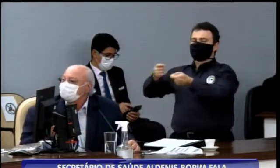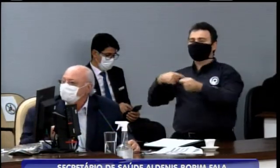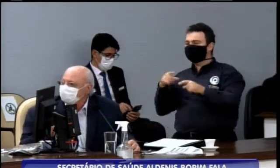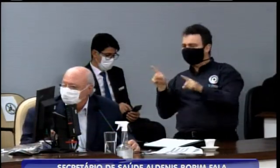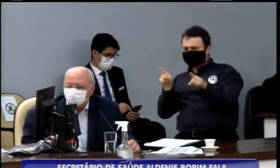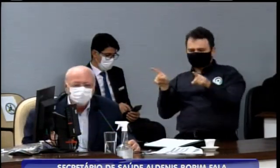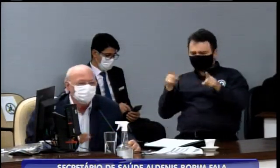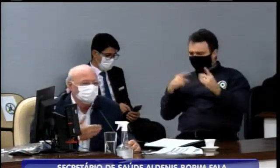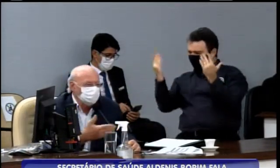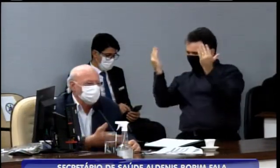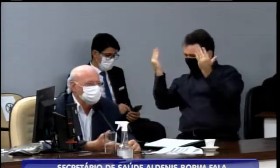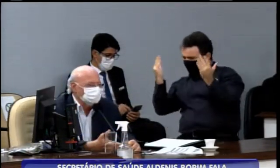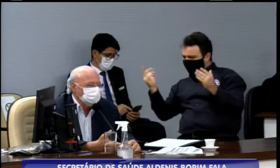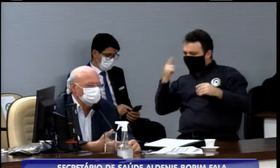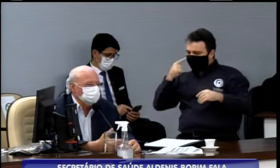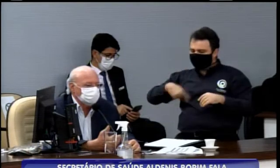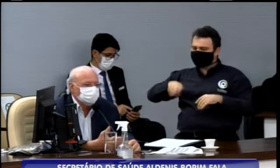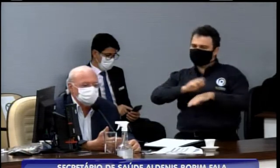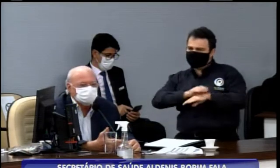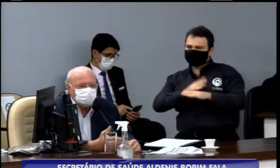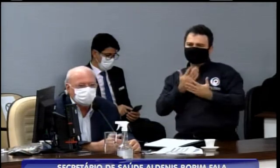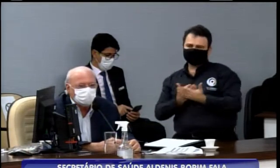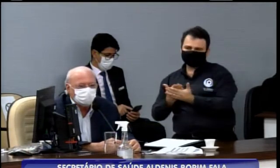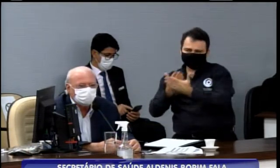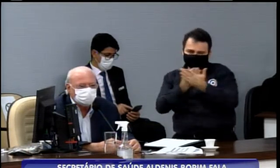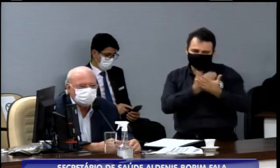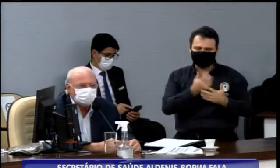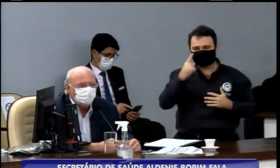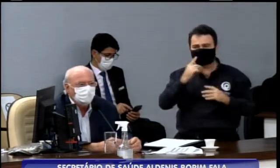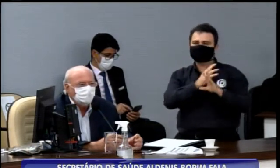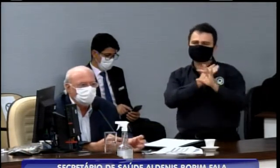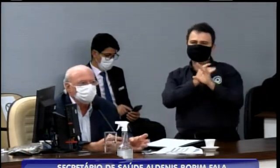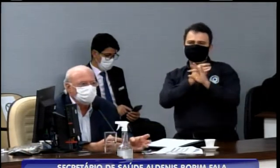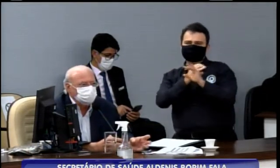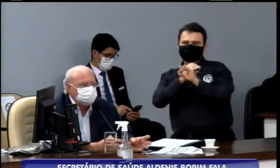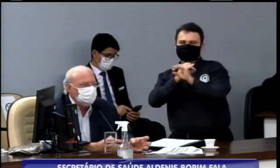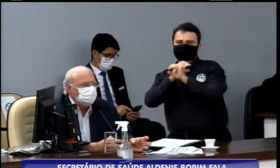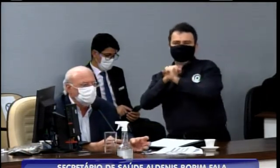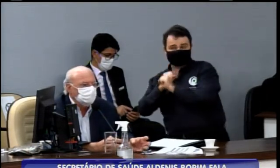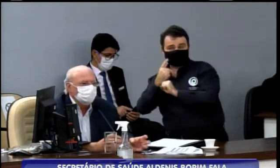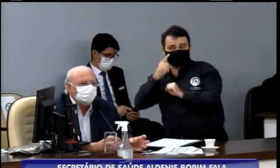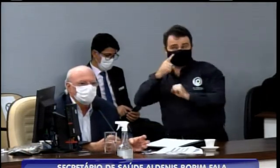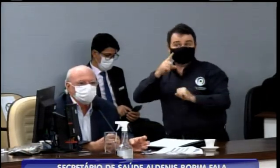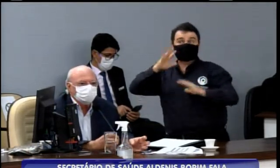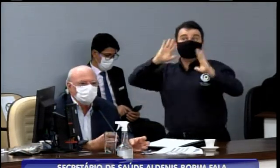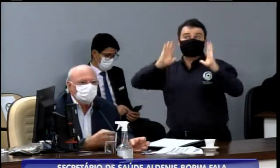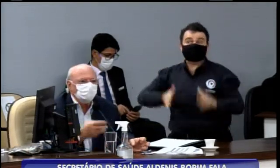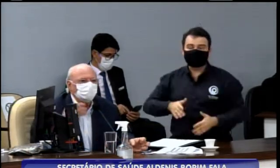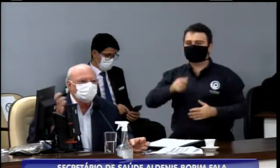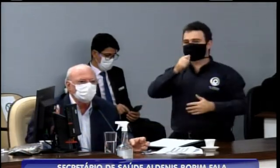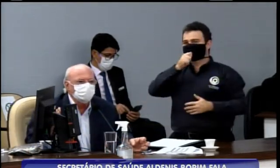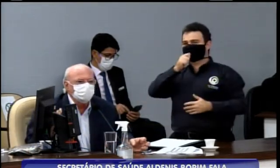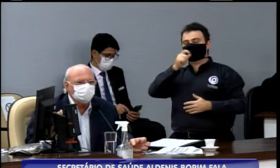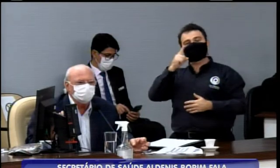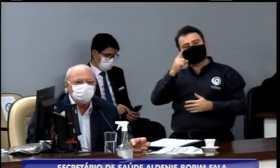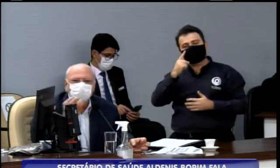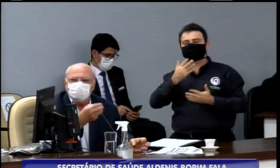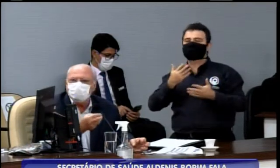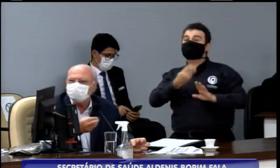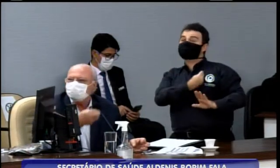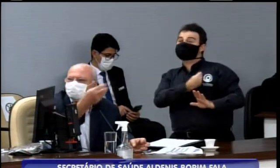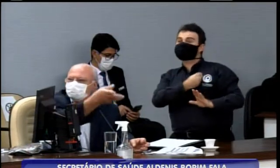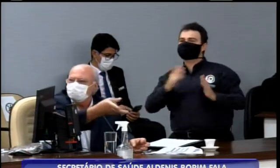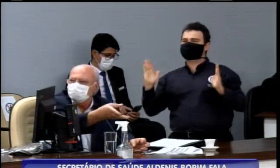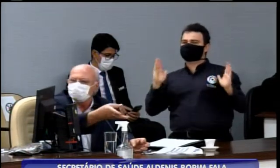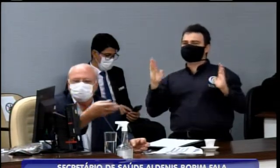Estamos chegando. Não é que chegamos, estamos chegando a um preço X. Ou seja, eu não posso pegar um público e